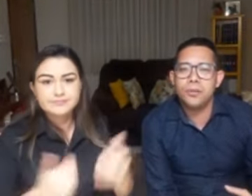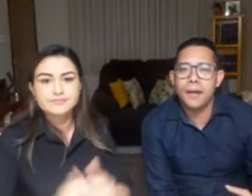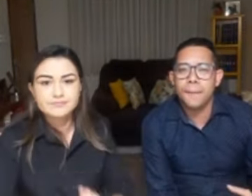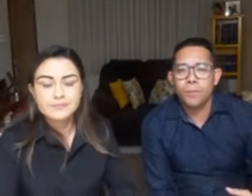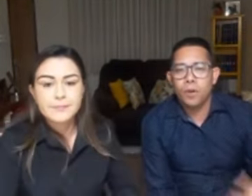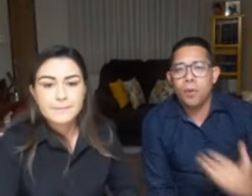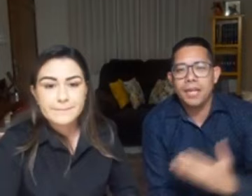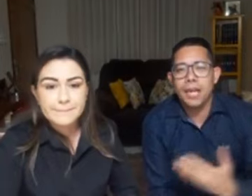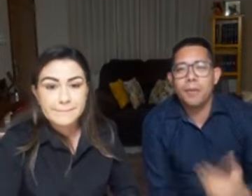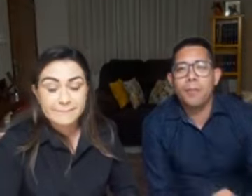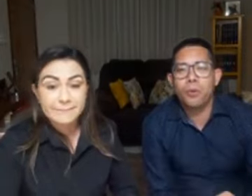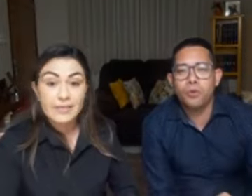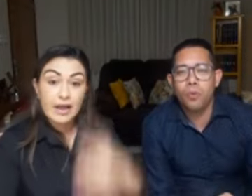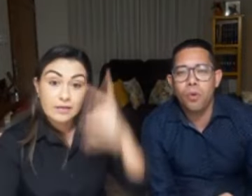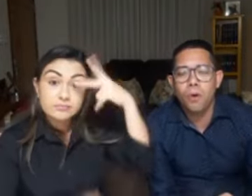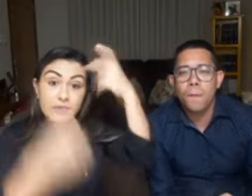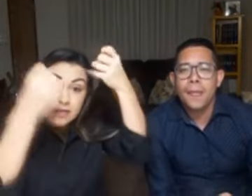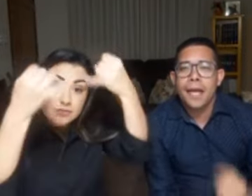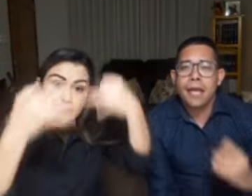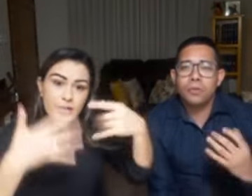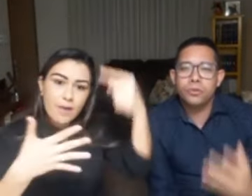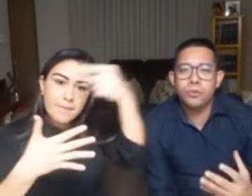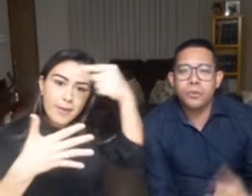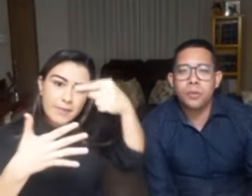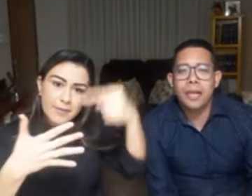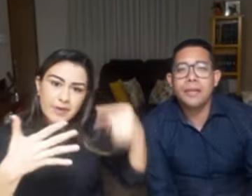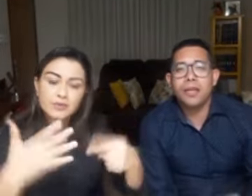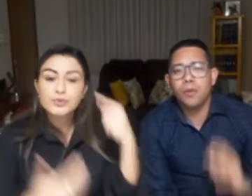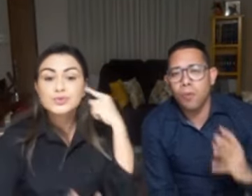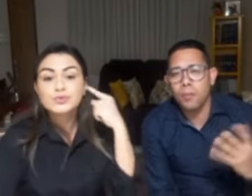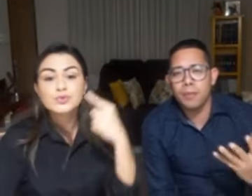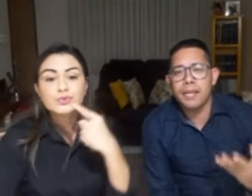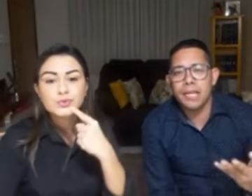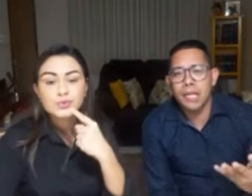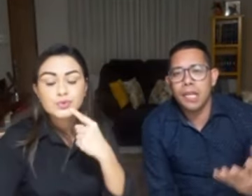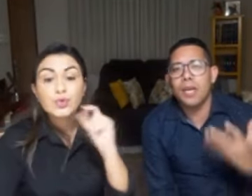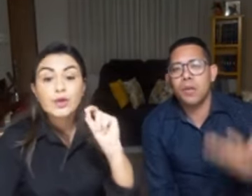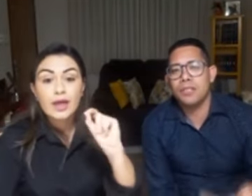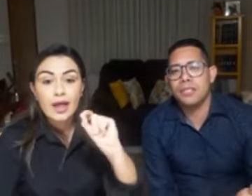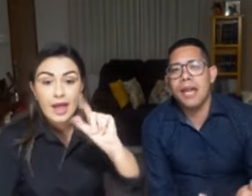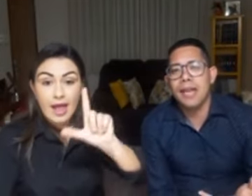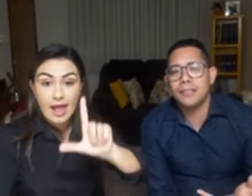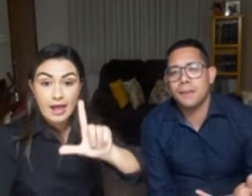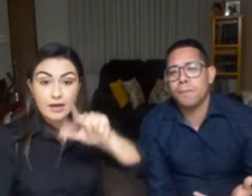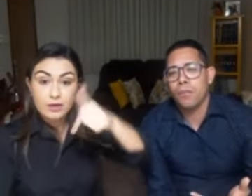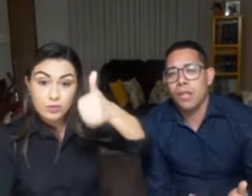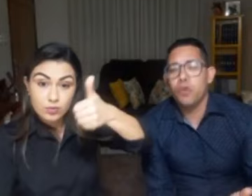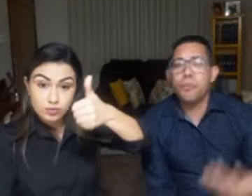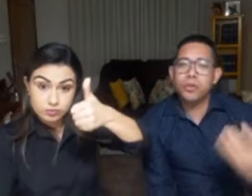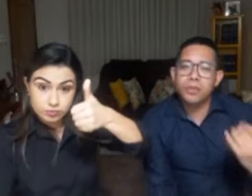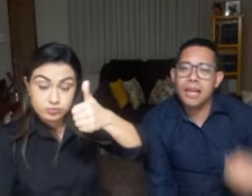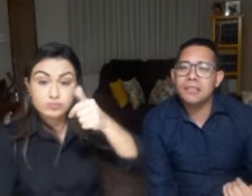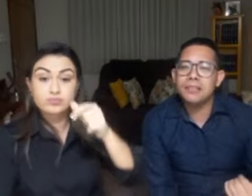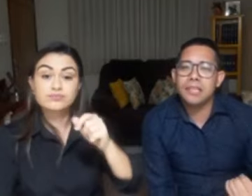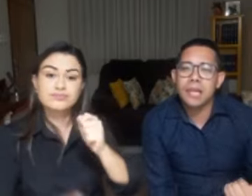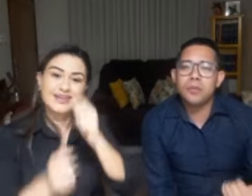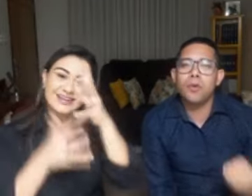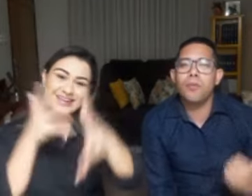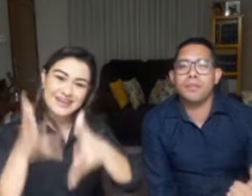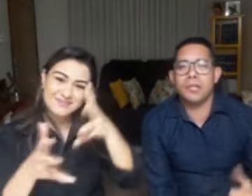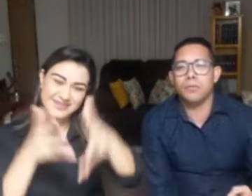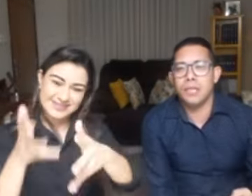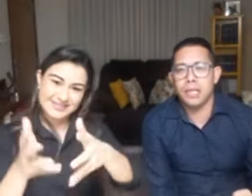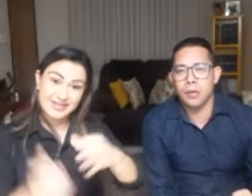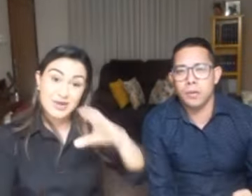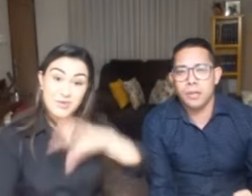sentido, né? Como a Kerima pontuou, o surdo ele tem como primeira língua a língua de sinais e o português escrito como